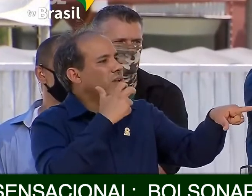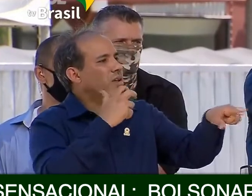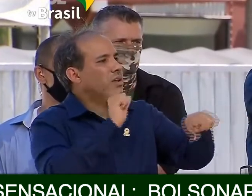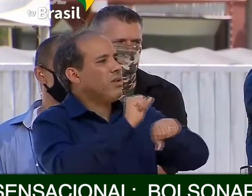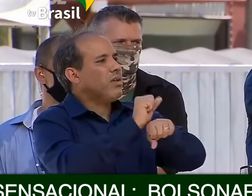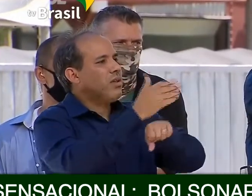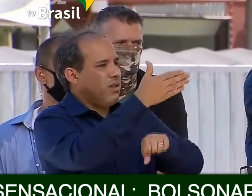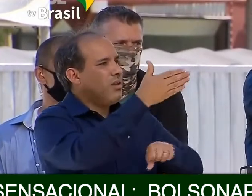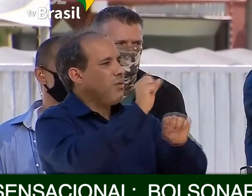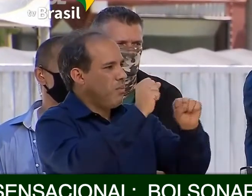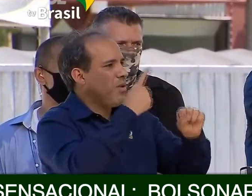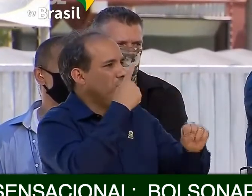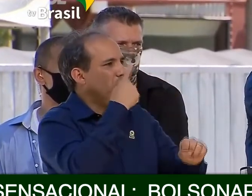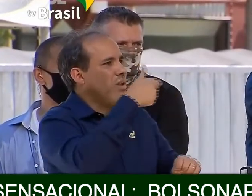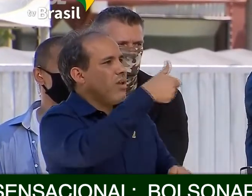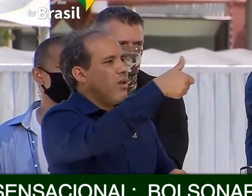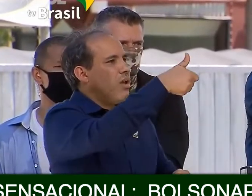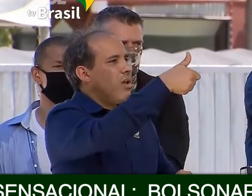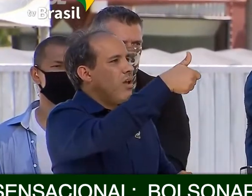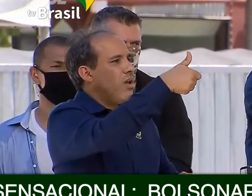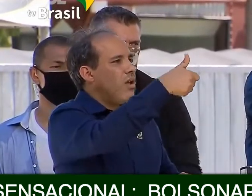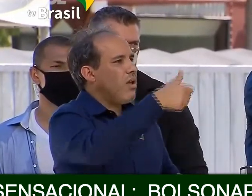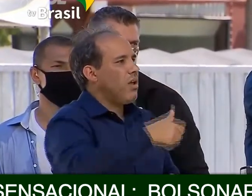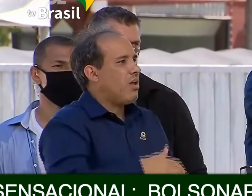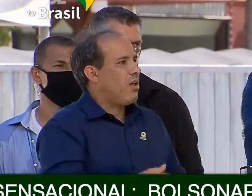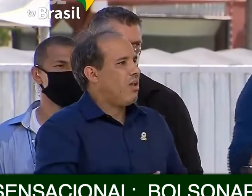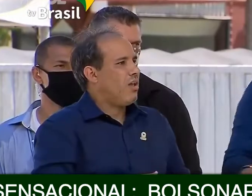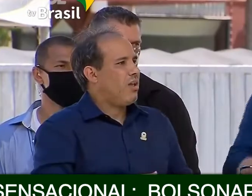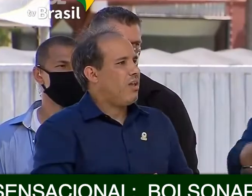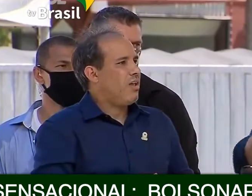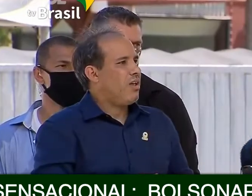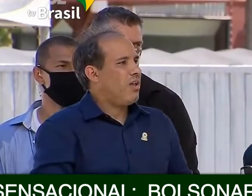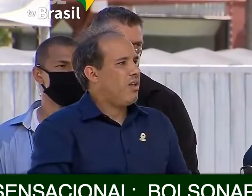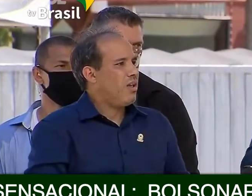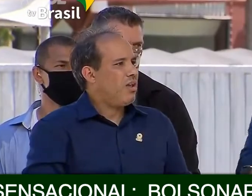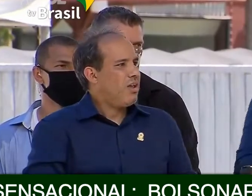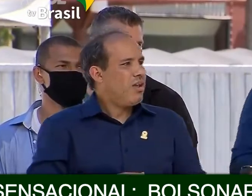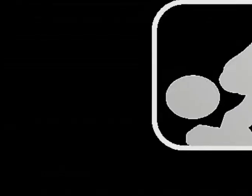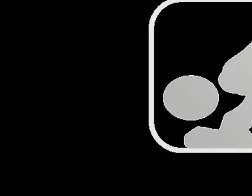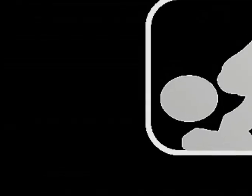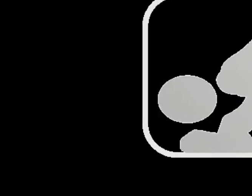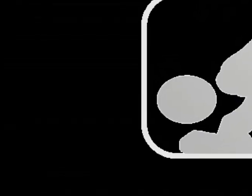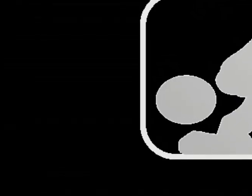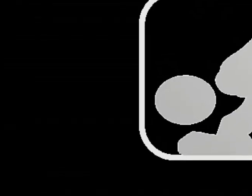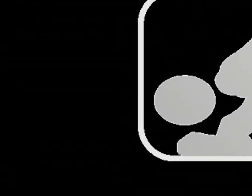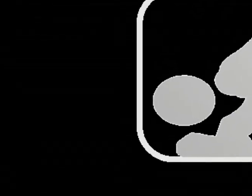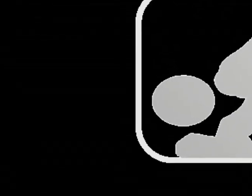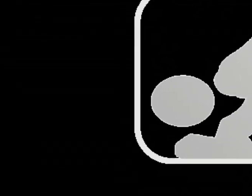Deixa ela falar, fique à vontade. Tudo bem. Prezado Fábio.